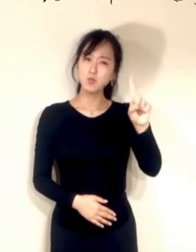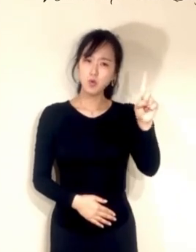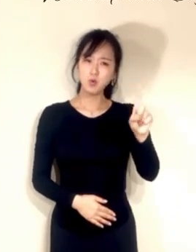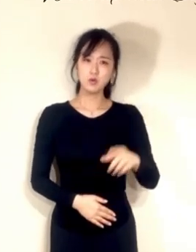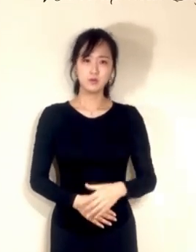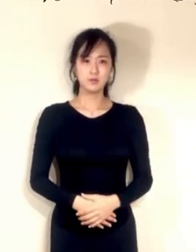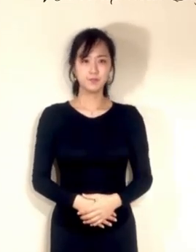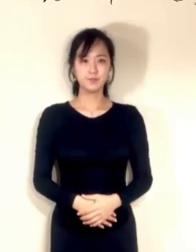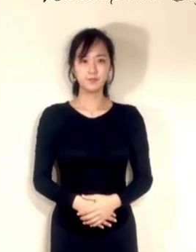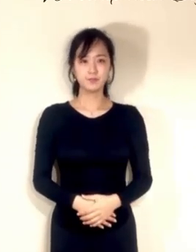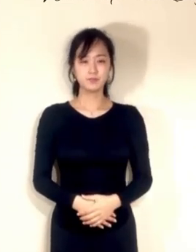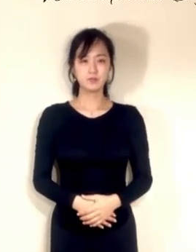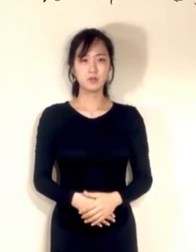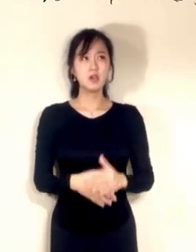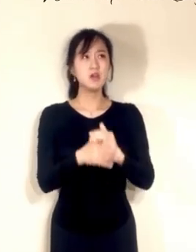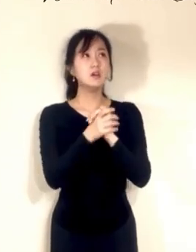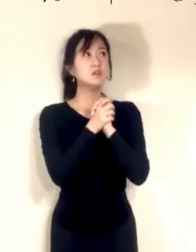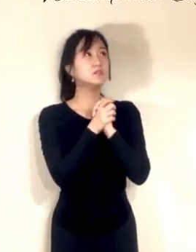무엇인지 아십니까?